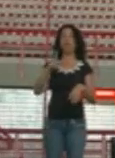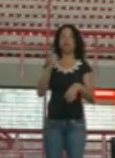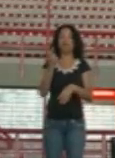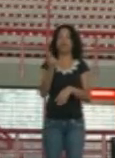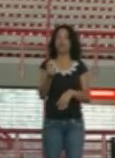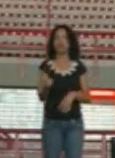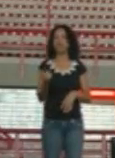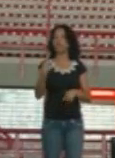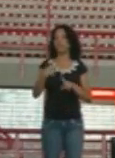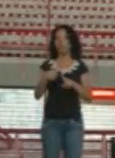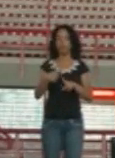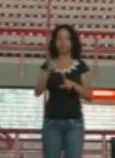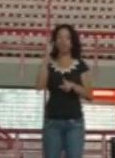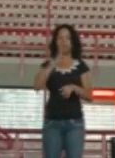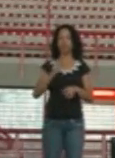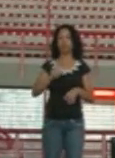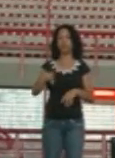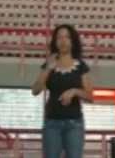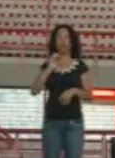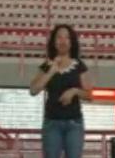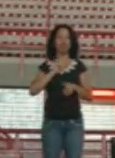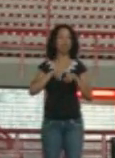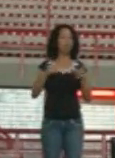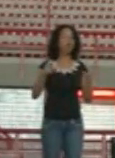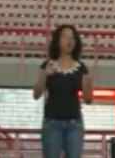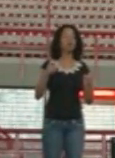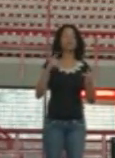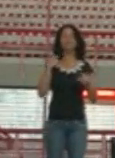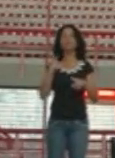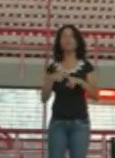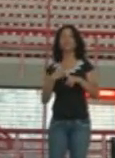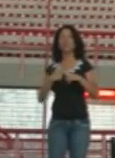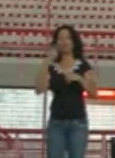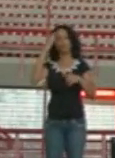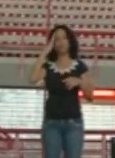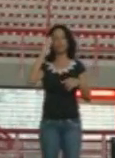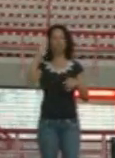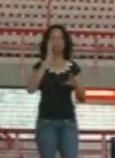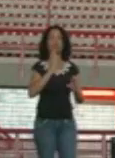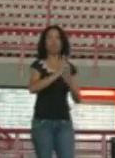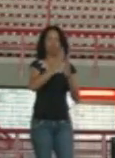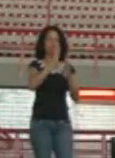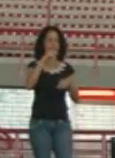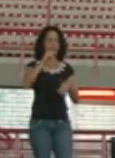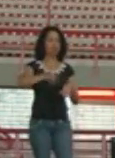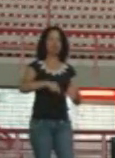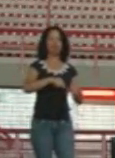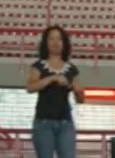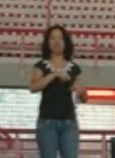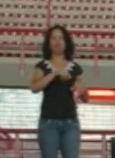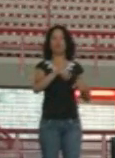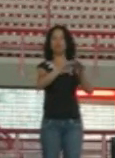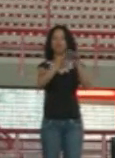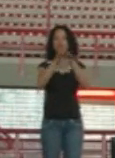é rico. Qual é então, pessoal? Qual é a principal causa das desigualdades do